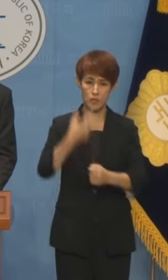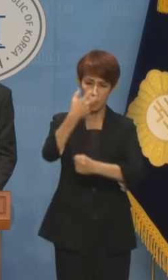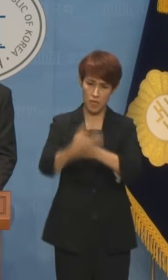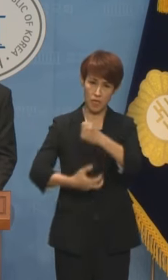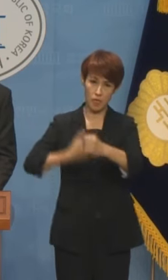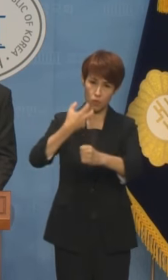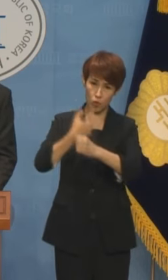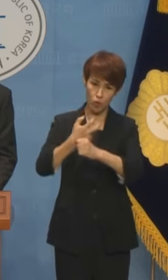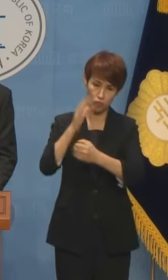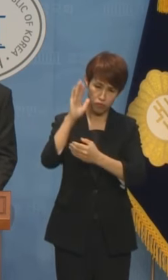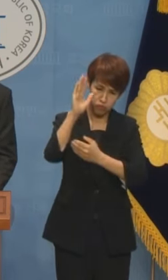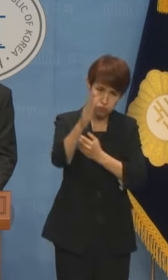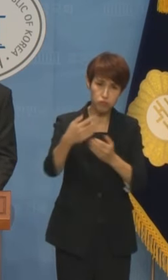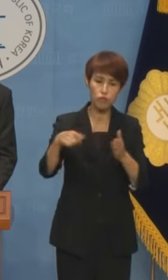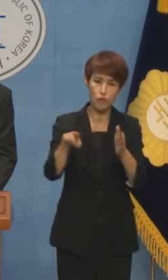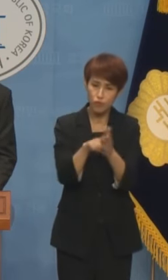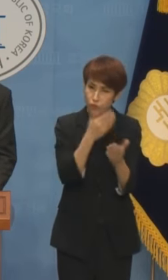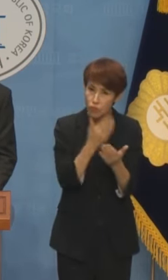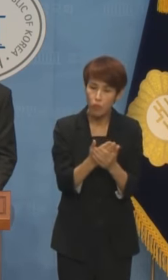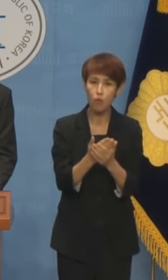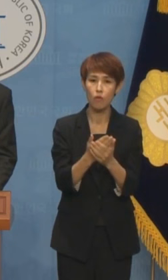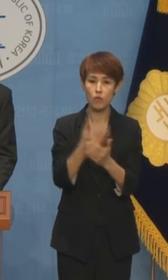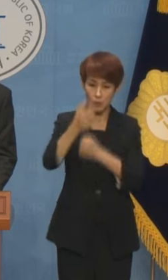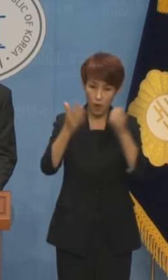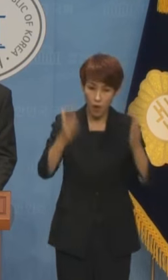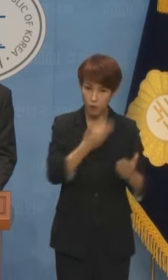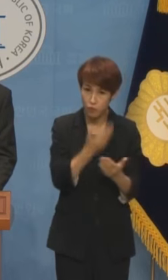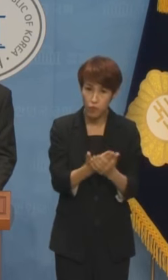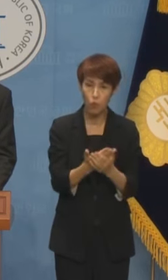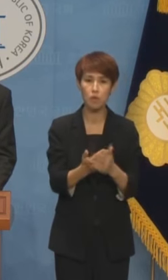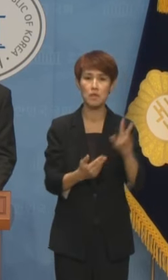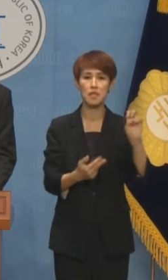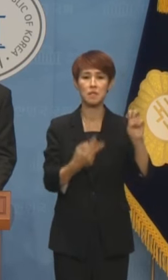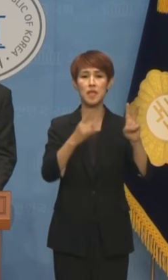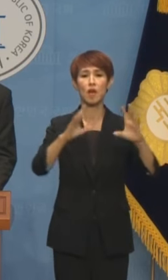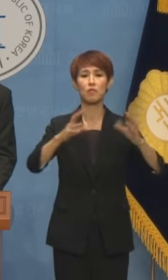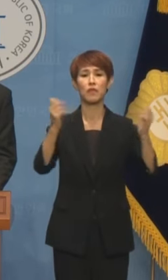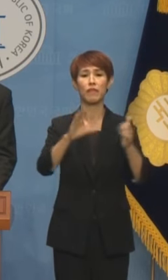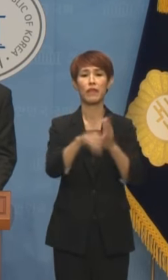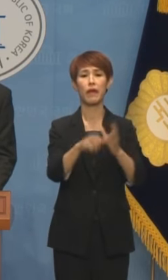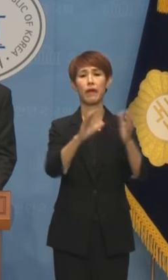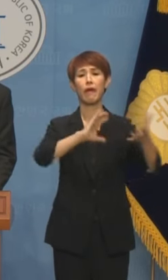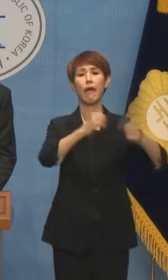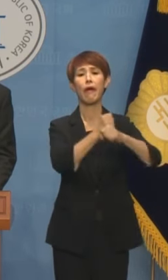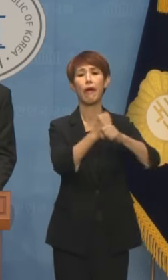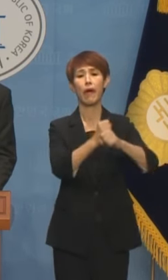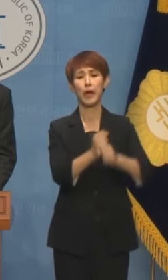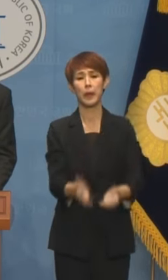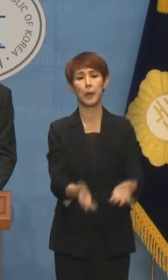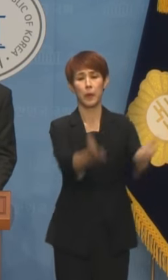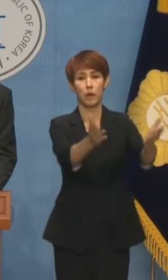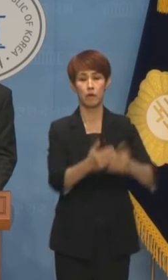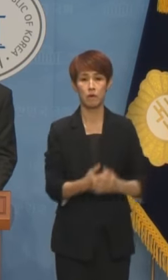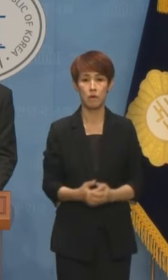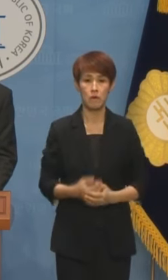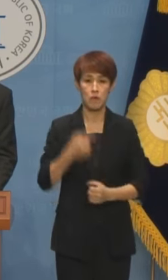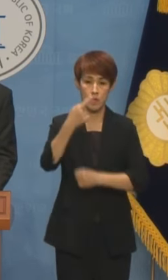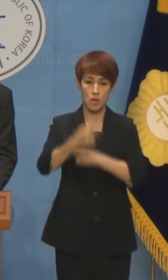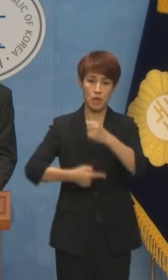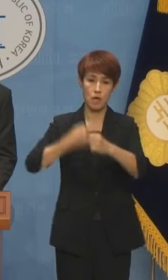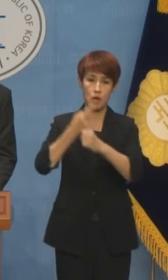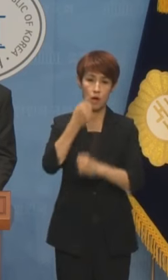갈 연금제도를 22대 국회에서 논의하자고 했다. 지난 약 1년